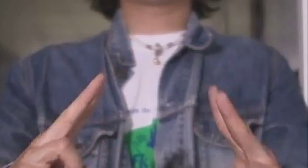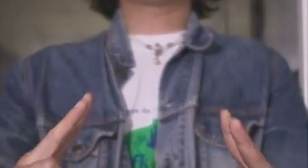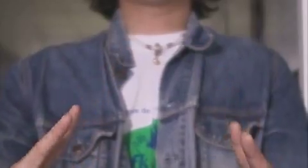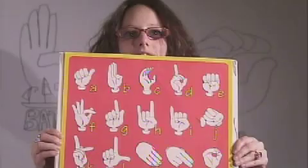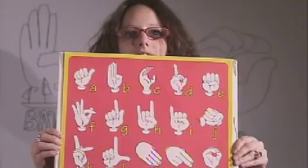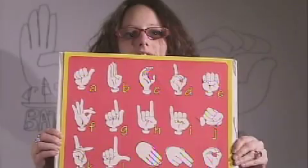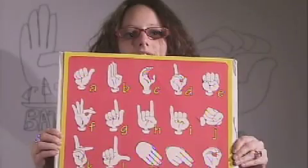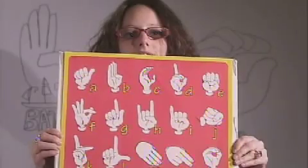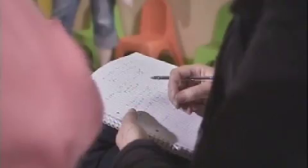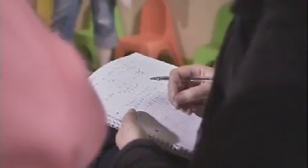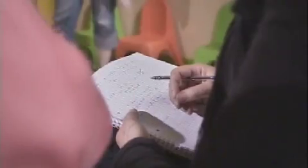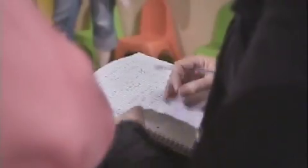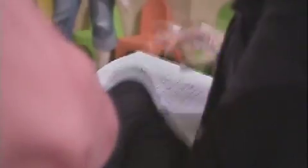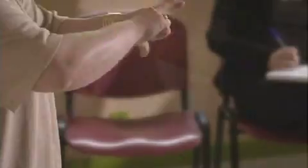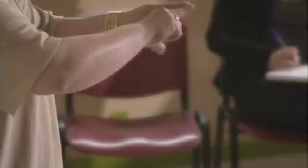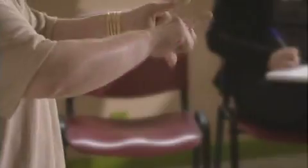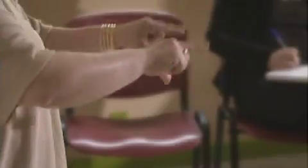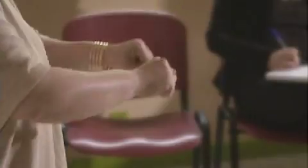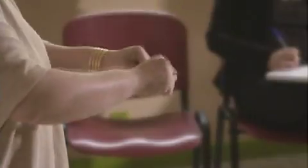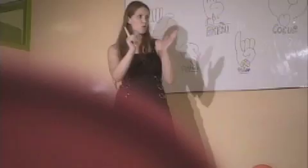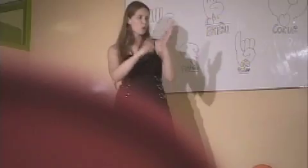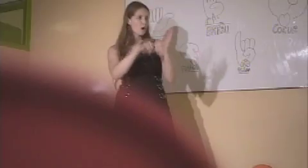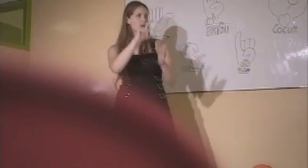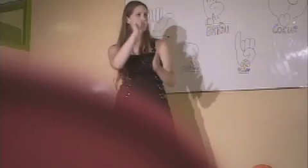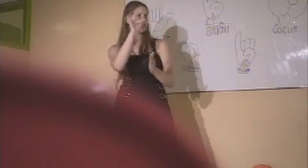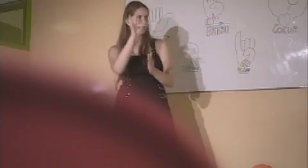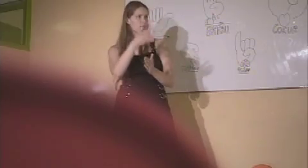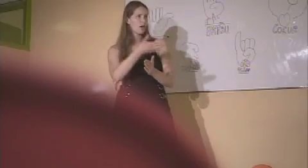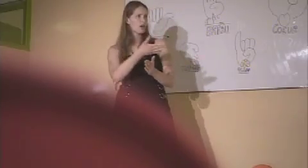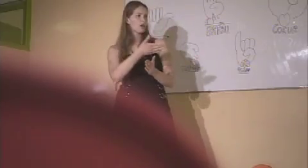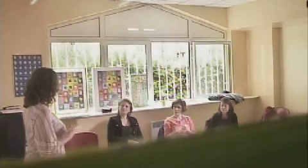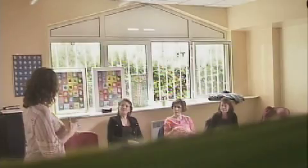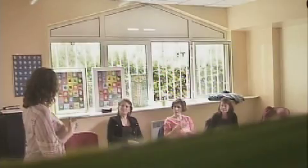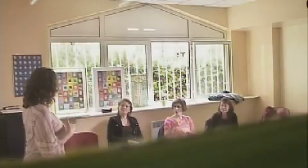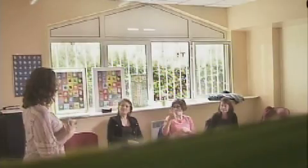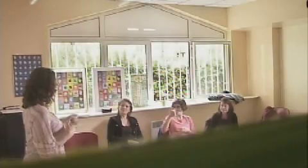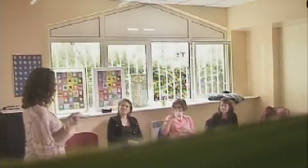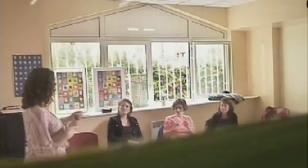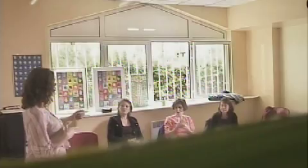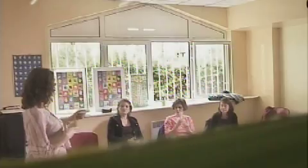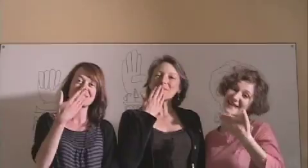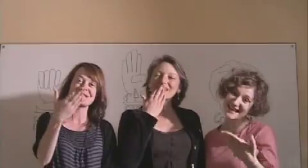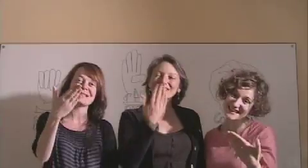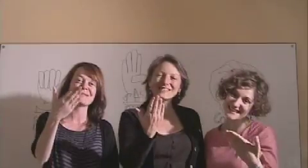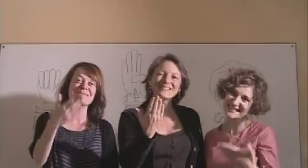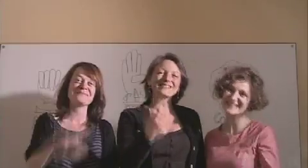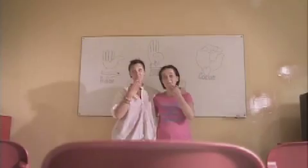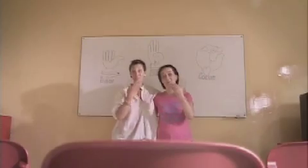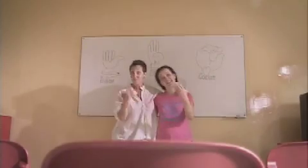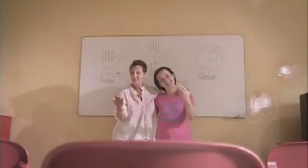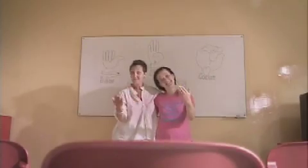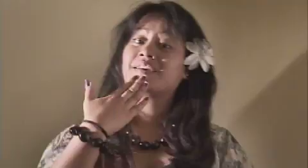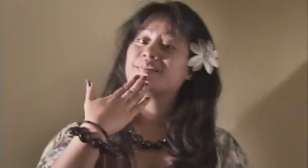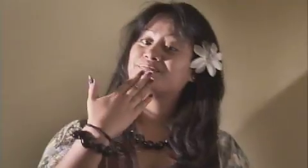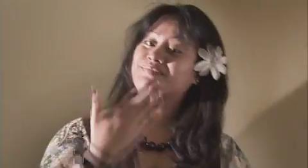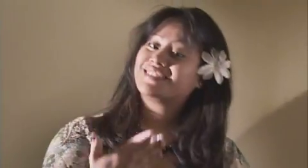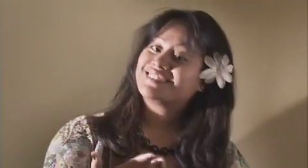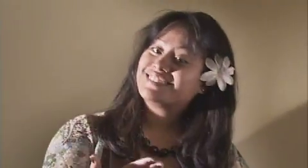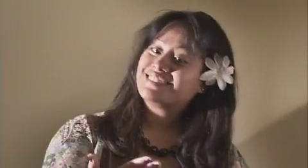Hoe dan ook, we zien de technologische ontwikkelingen met belangstelling tegemoet. Wij danken alle wetenschappers die proberen het